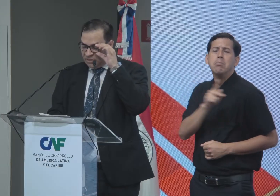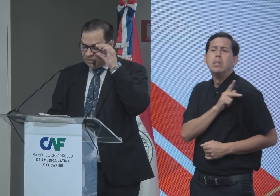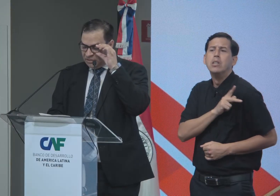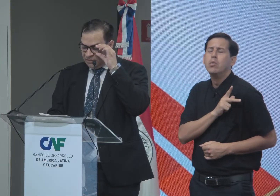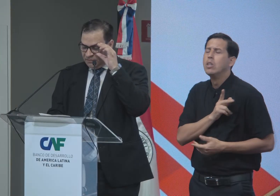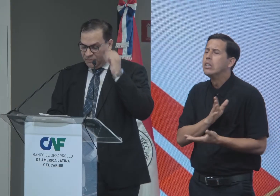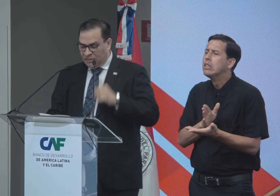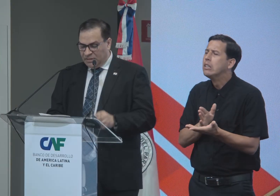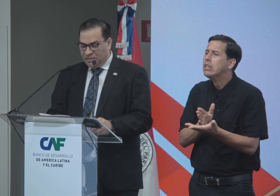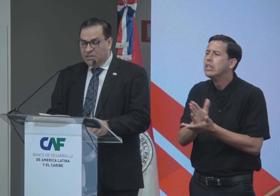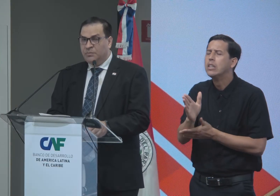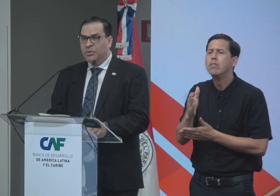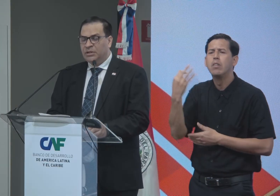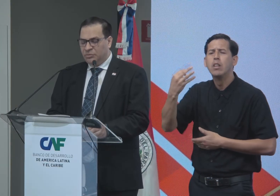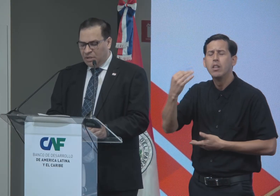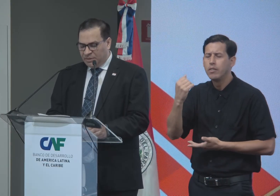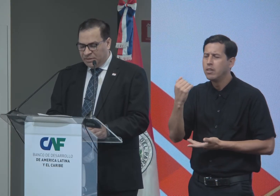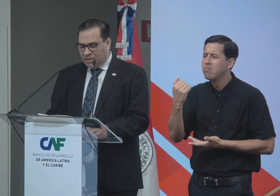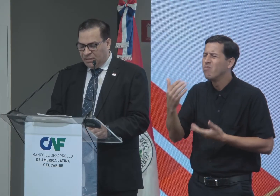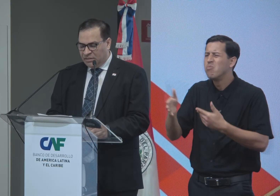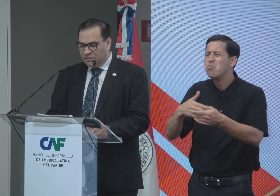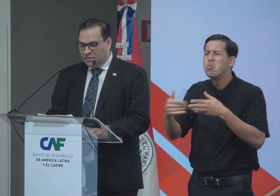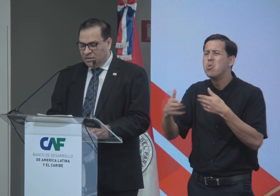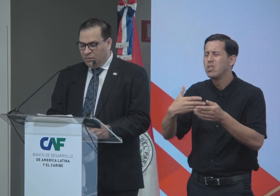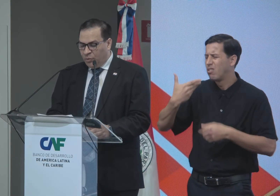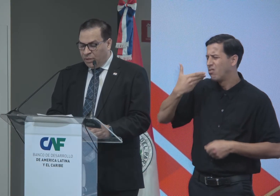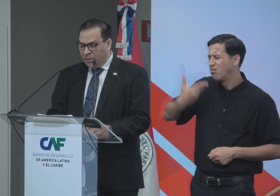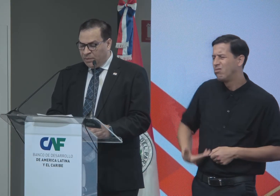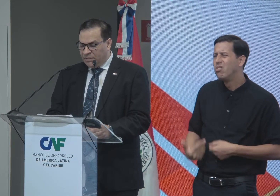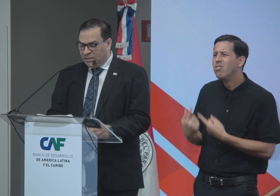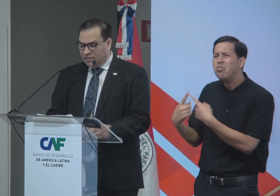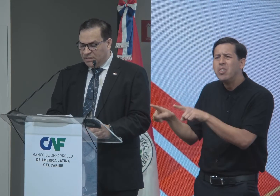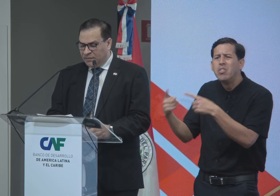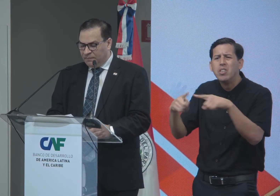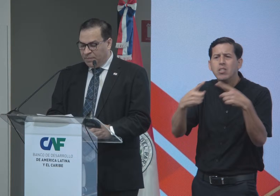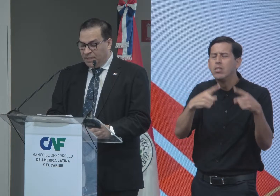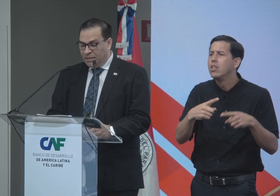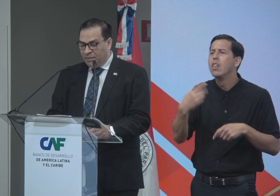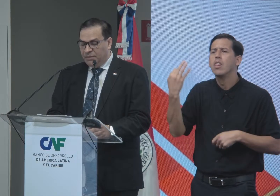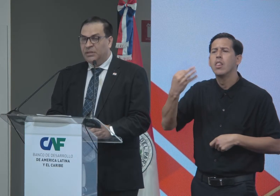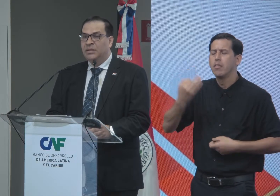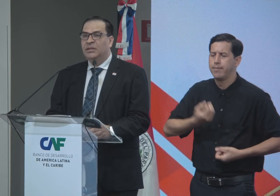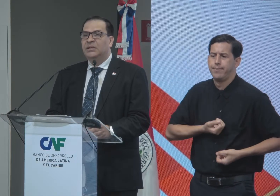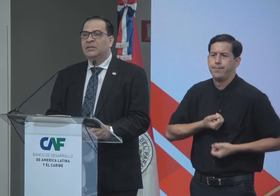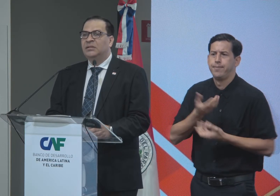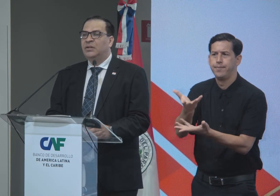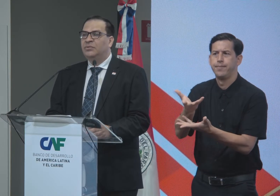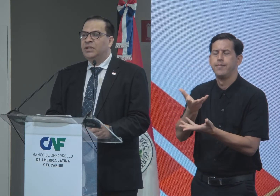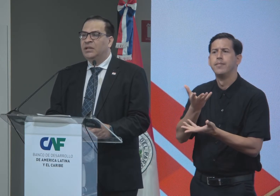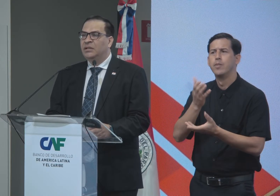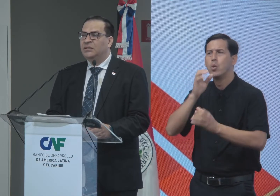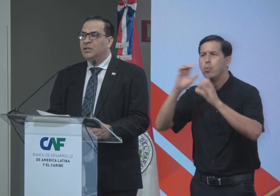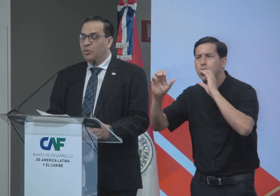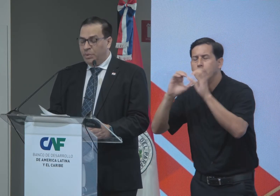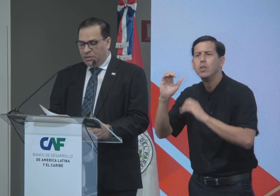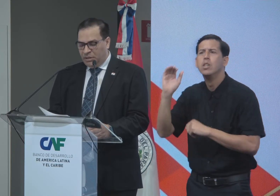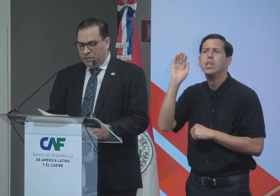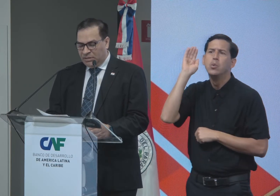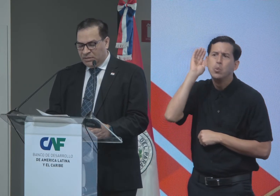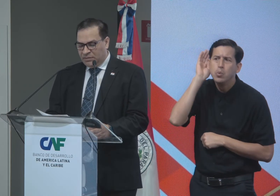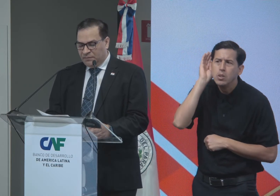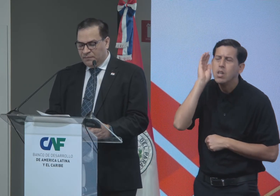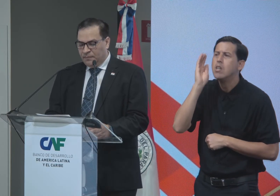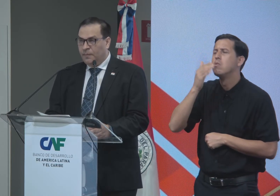personas, sin importar sus capacidades, puedan expresarse plenamente, ser escuchadas y